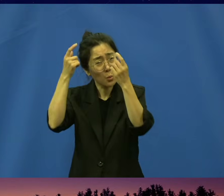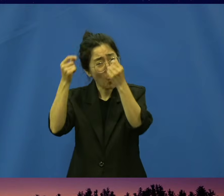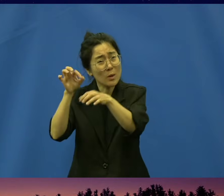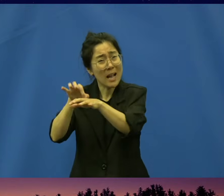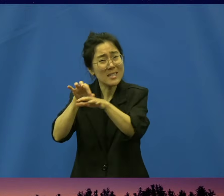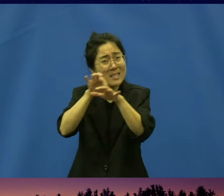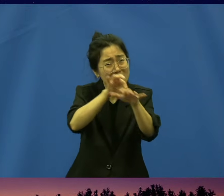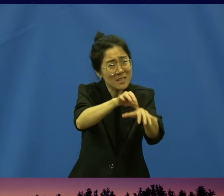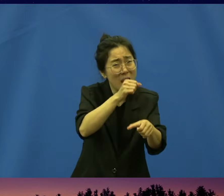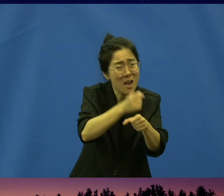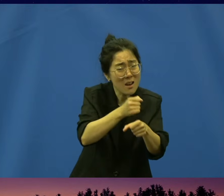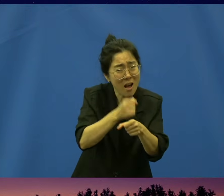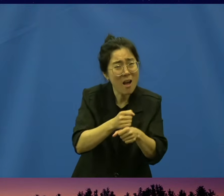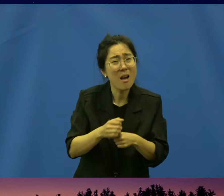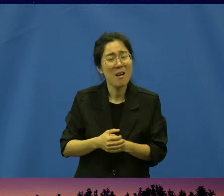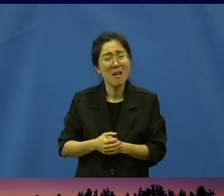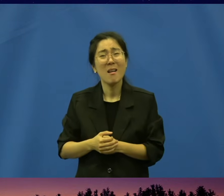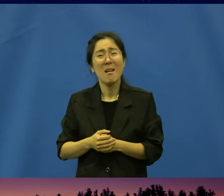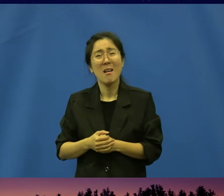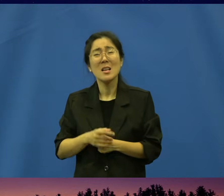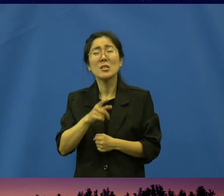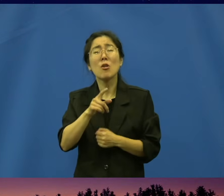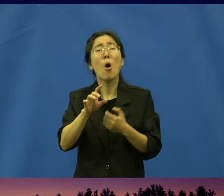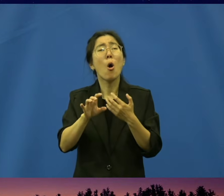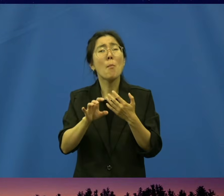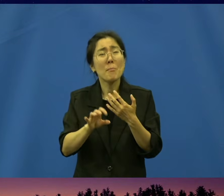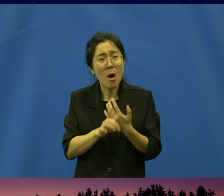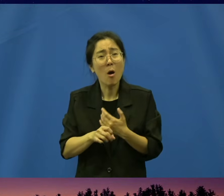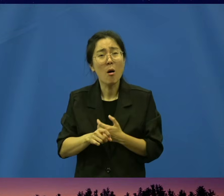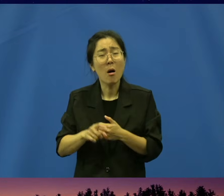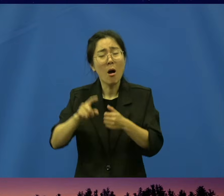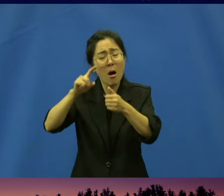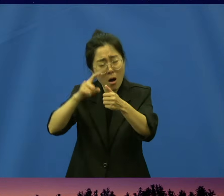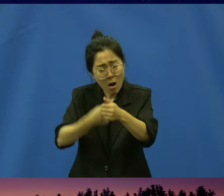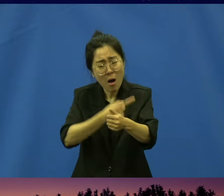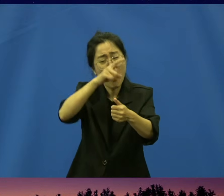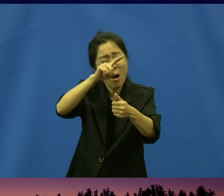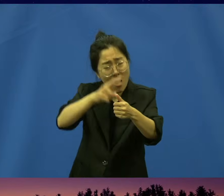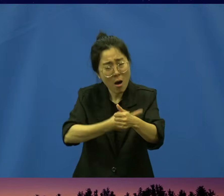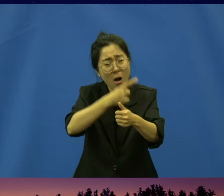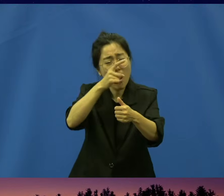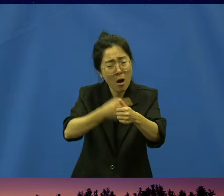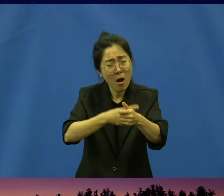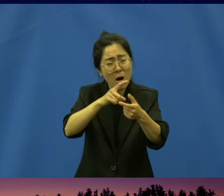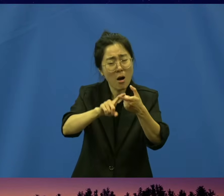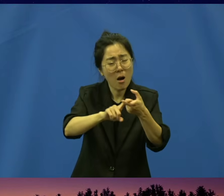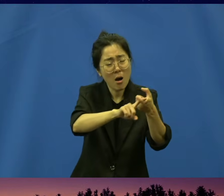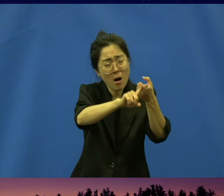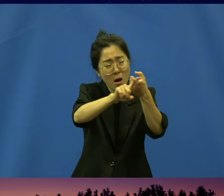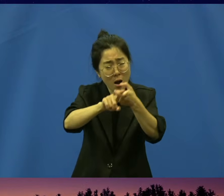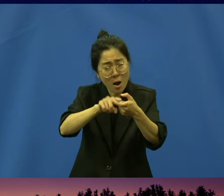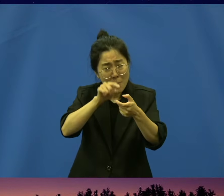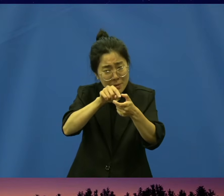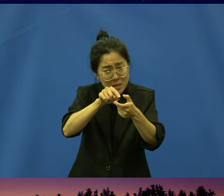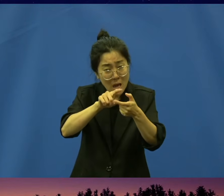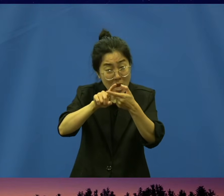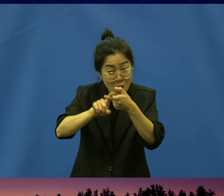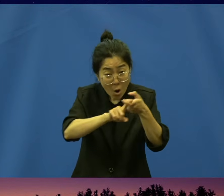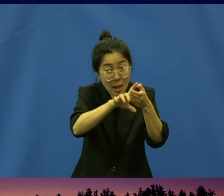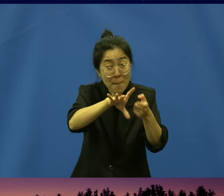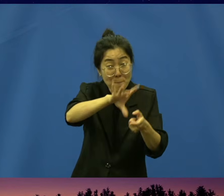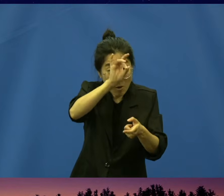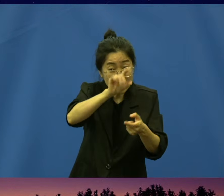이렇게 되면 그 외 여러 가지 일들이 풀린다고 우리 주님이 말씀하신 것입니다. 이것이 성경의 가르침이고 진리인 것입니다.